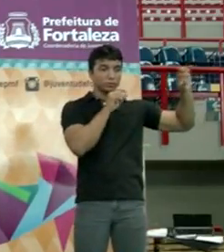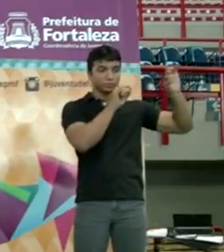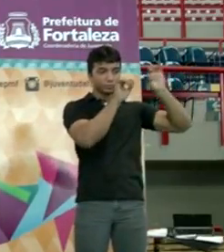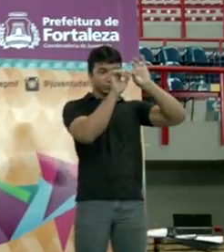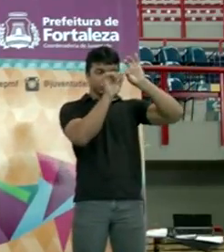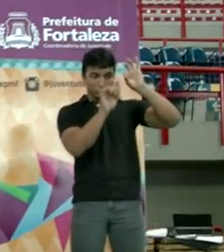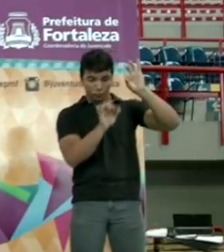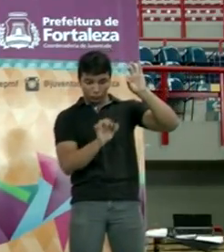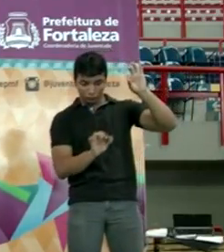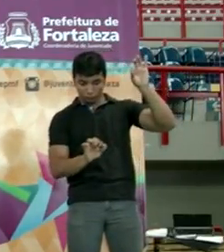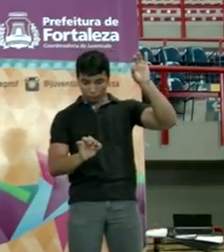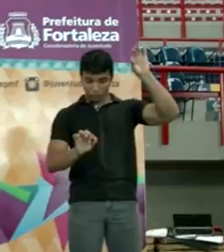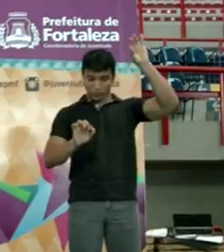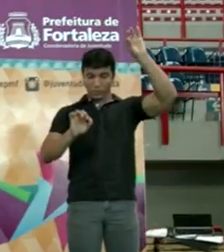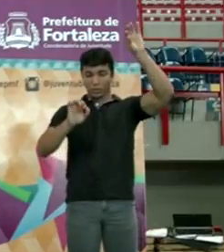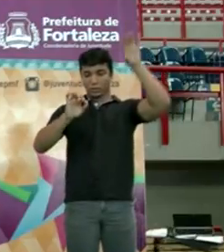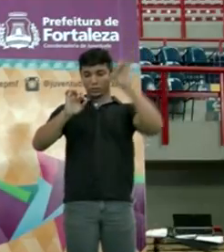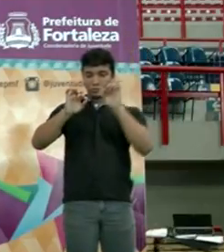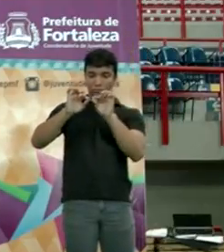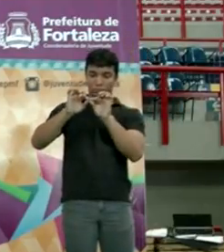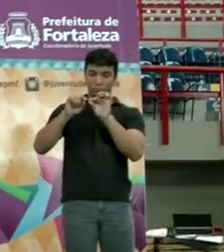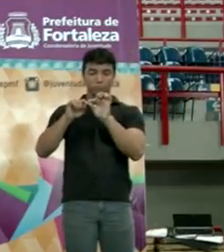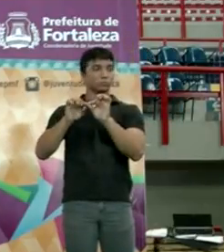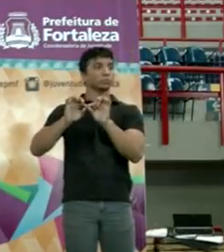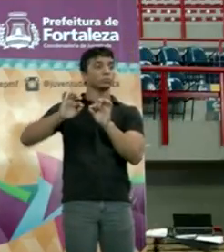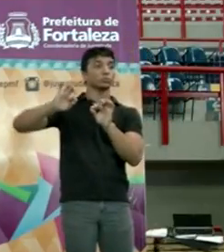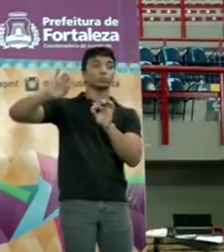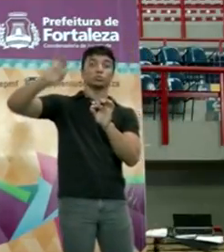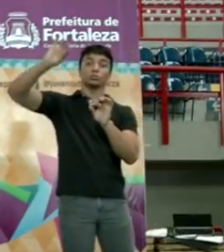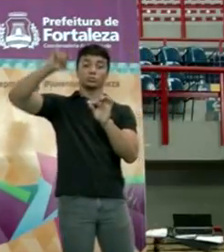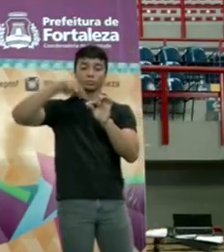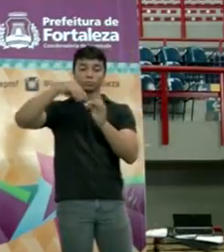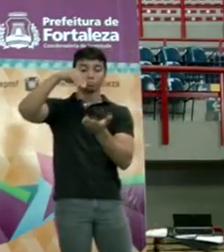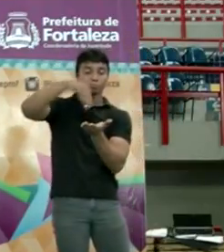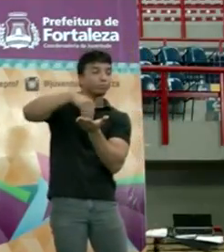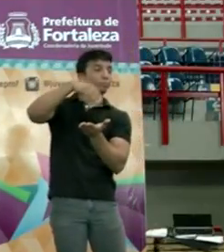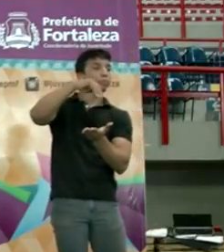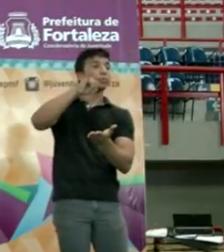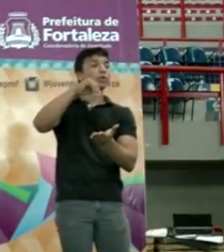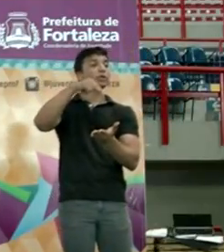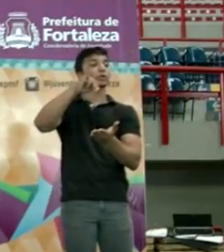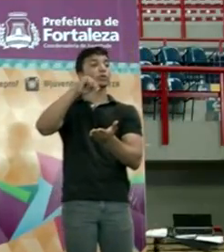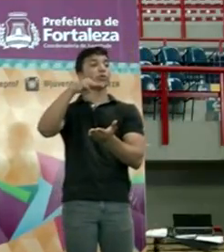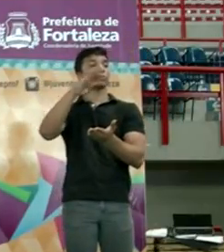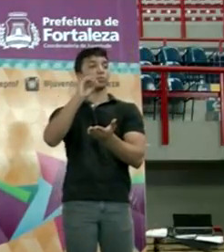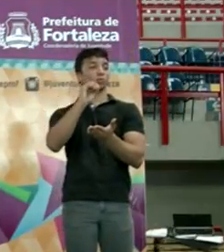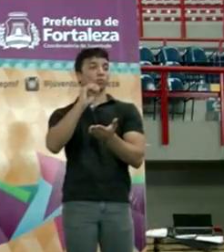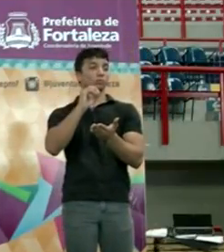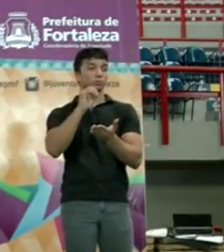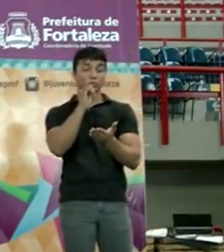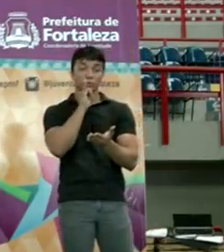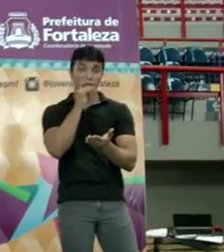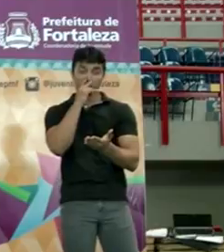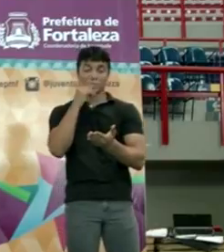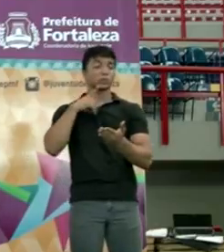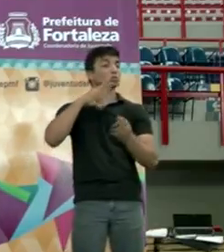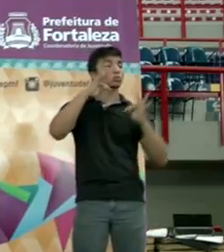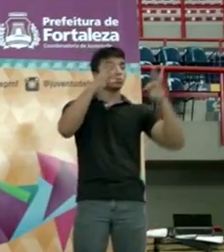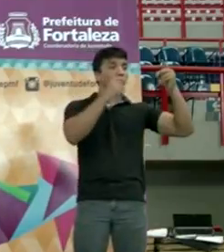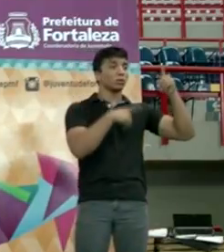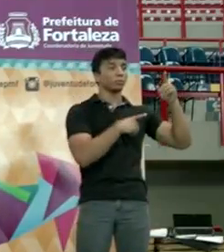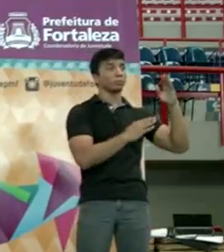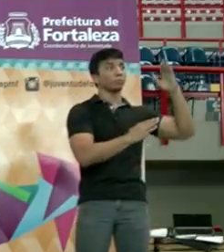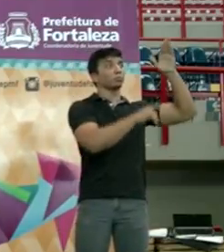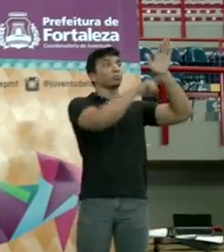ó, desceu, subiu, ela chegou a um ponto mínimo. Então a mesma questão tem máximo e